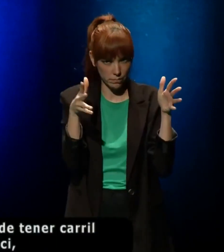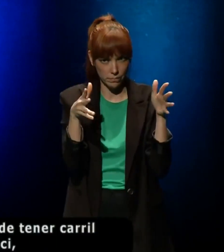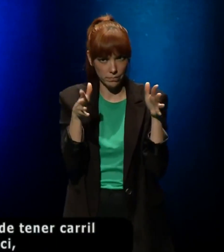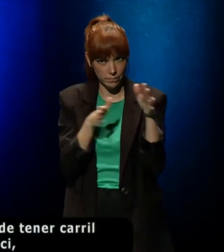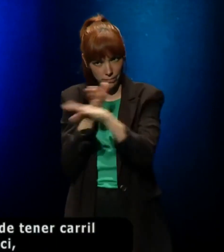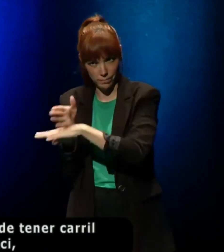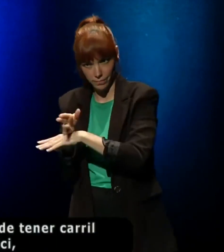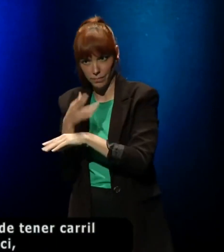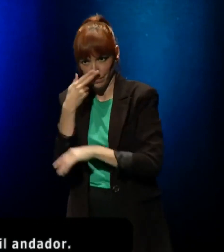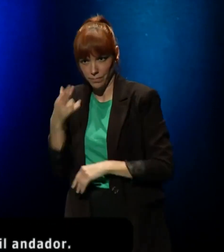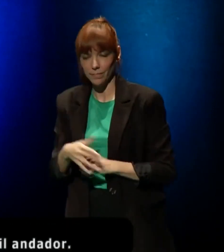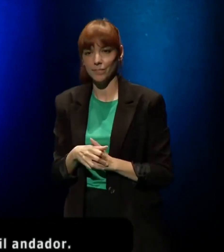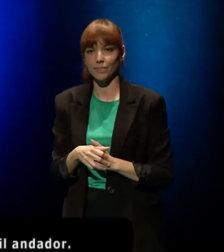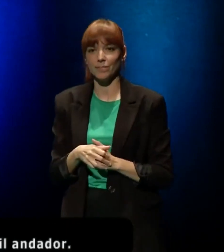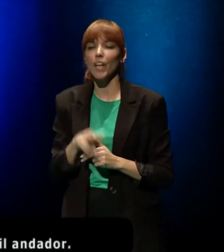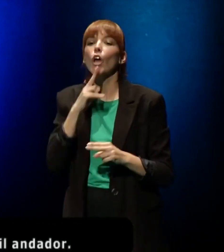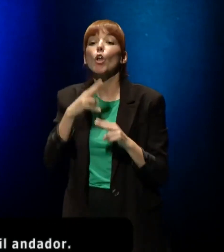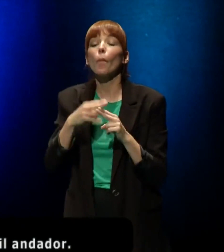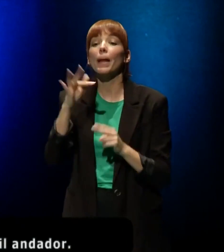que se llama el Festivalino,